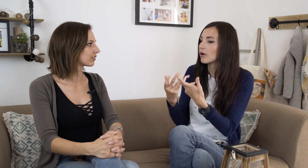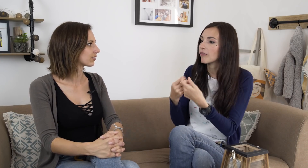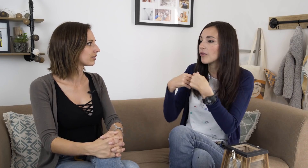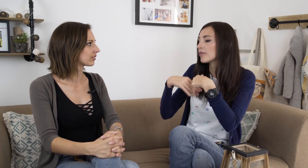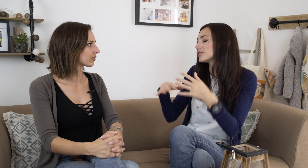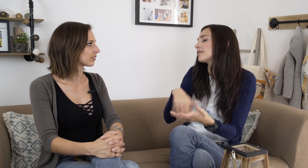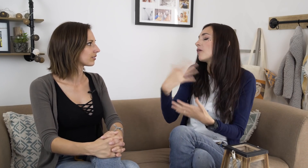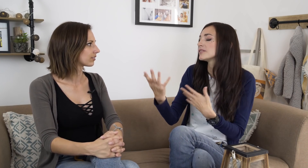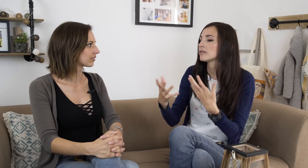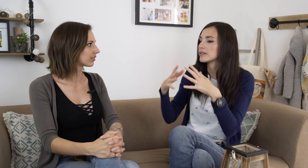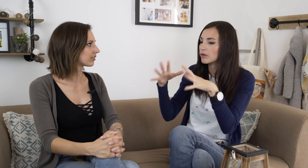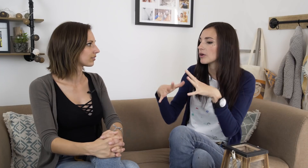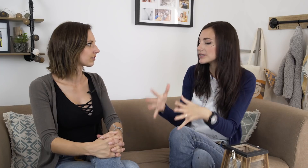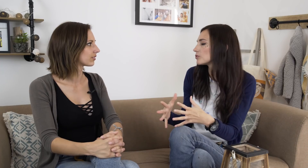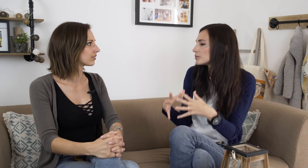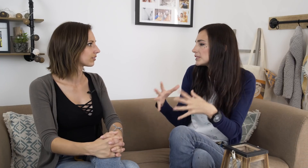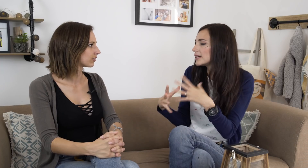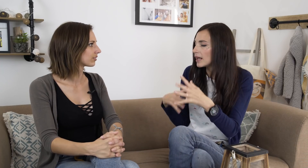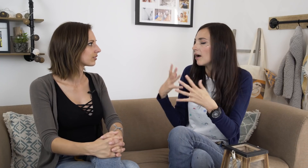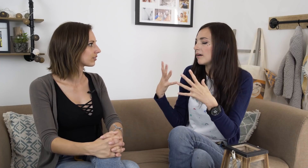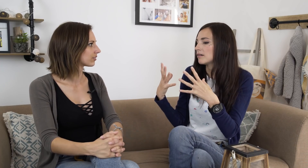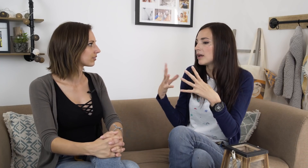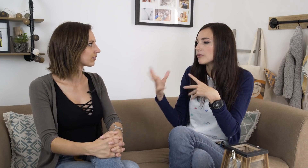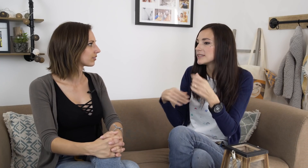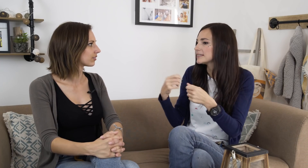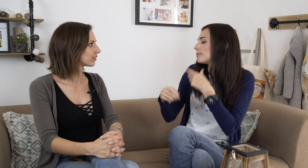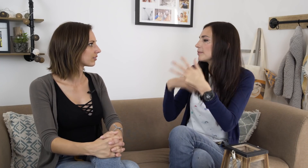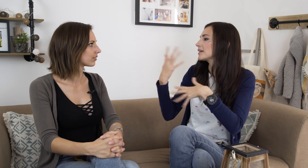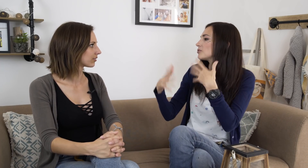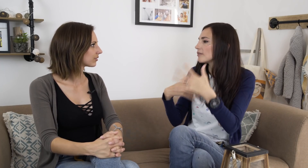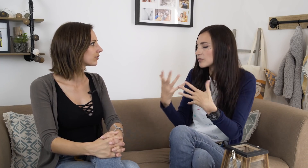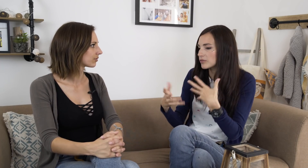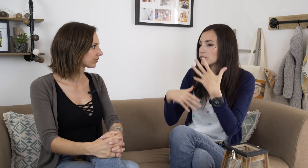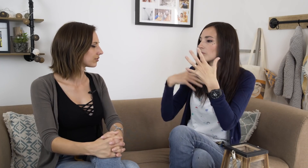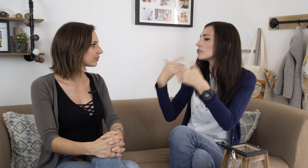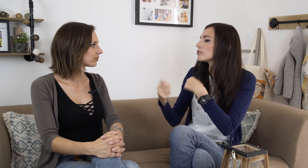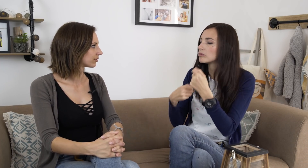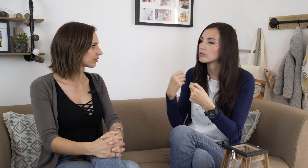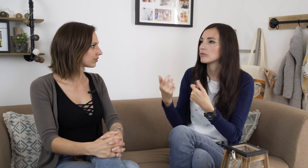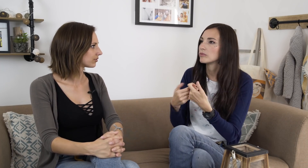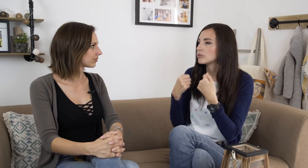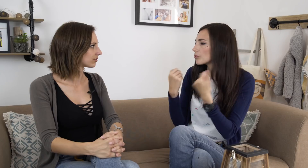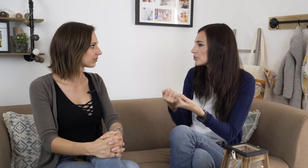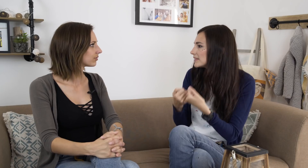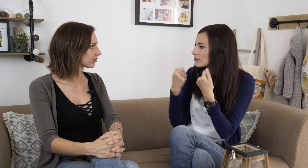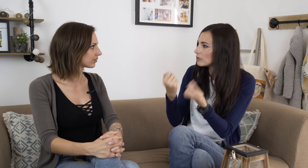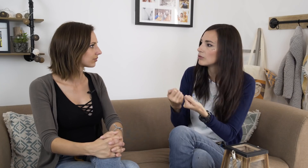à l'enfant quand il va grandir, on est d'accord, quand ils sont petits, la langue des signes elle permet de réduire la frustration, de consolider le